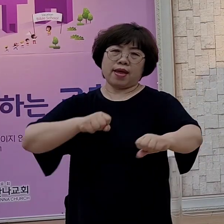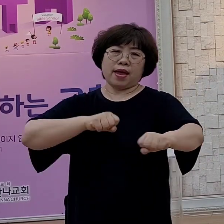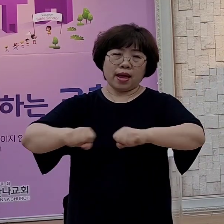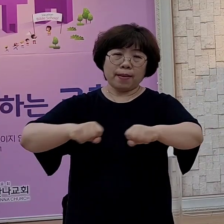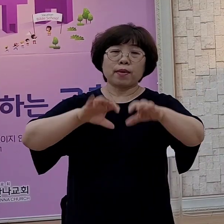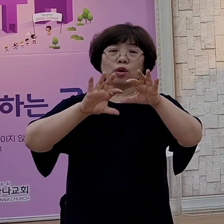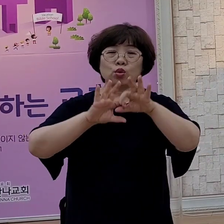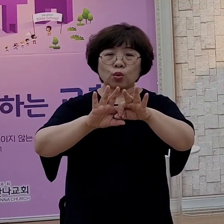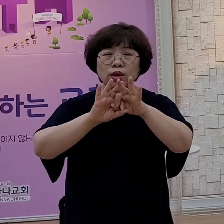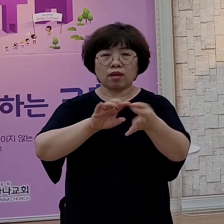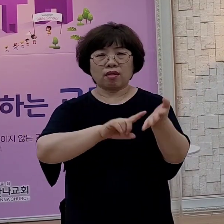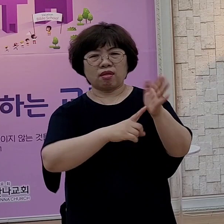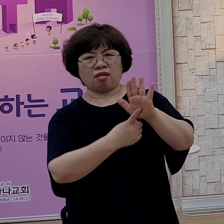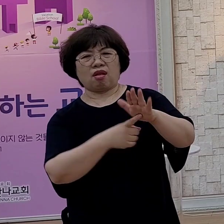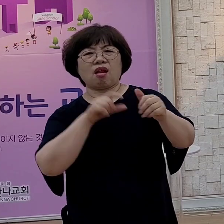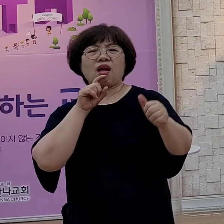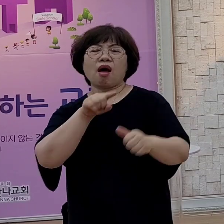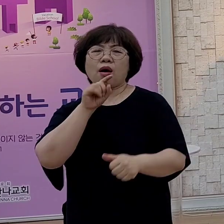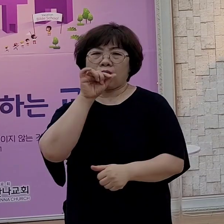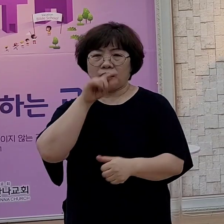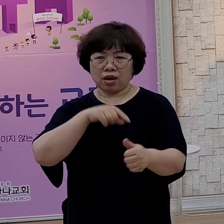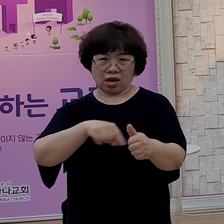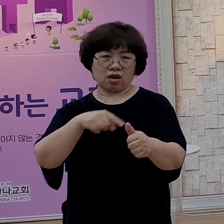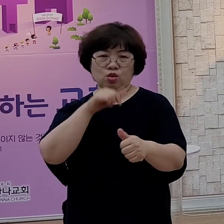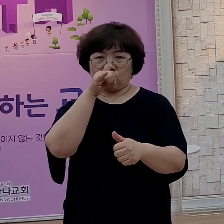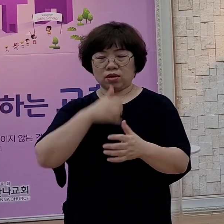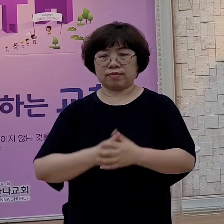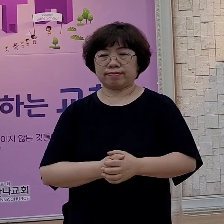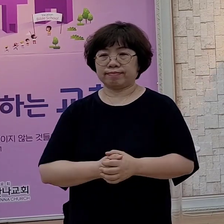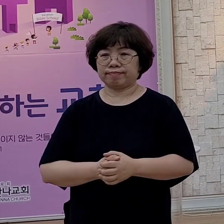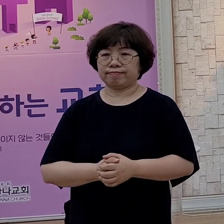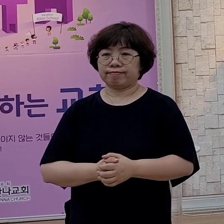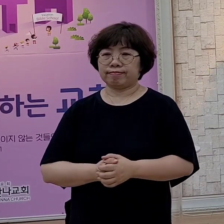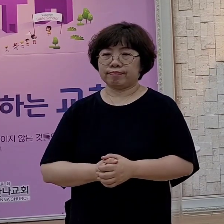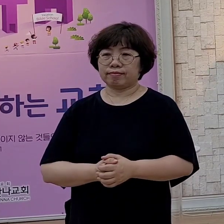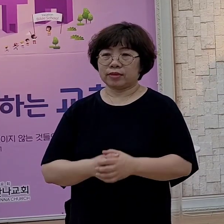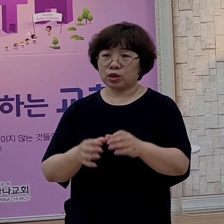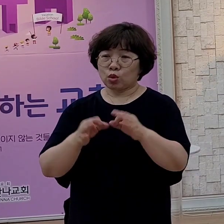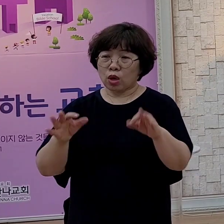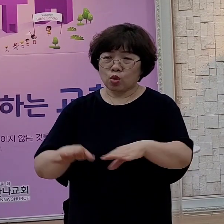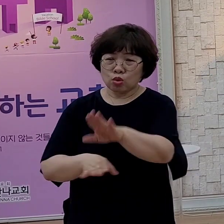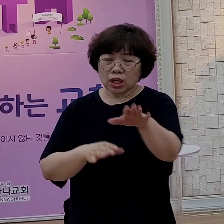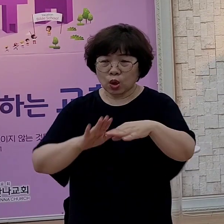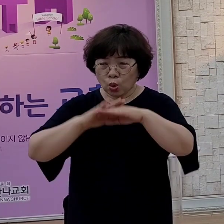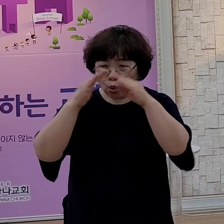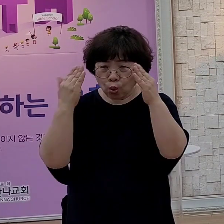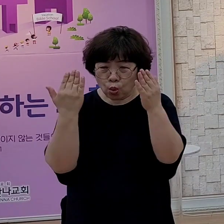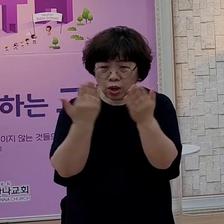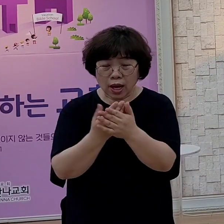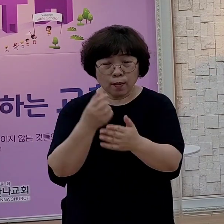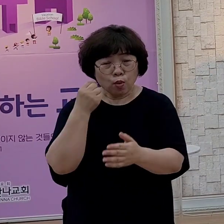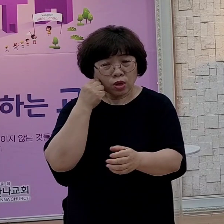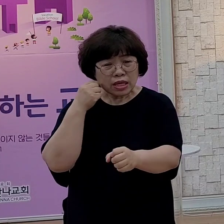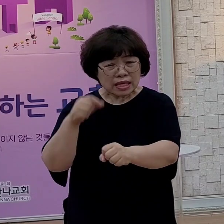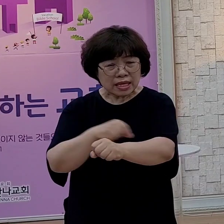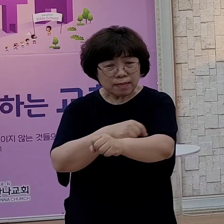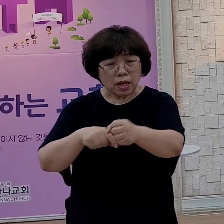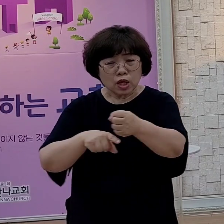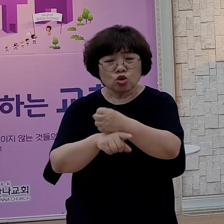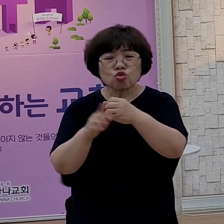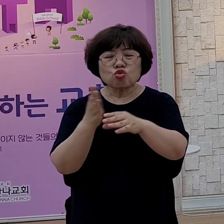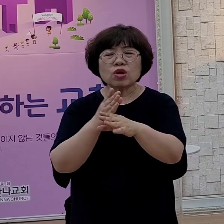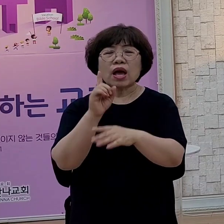행함으로 나타내라, 이렇게 가르치고 있습니다. 이게 그동안 우리가 온전치 못했던 아주 특별한 이유 중에 하나란